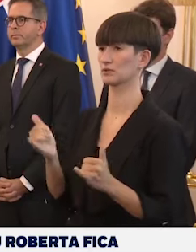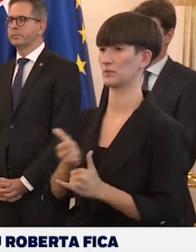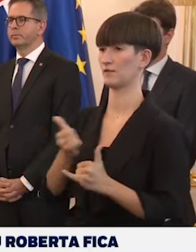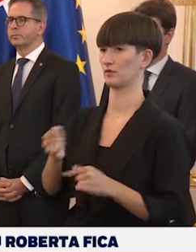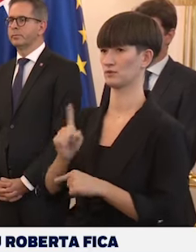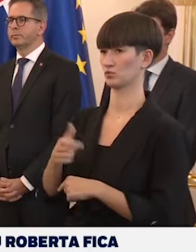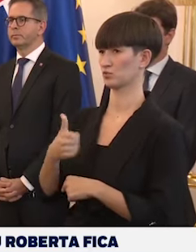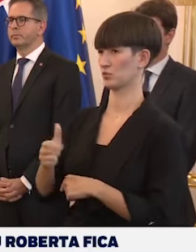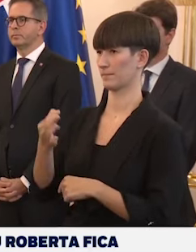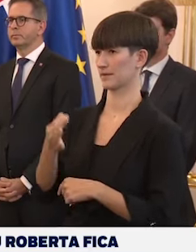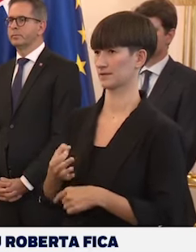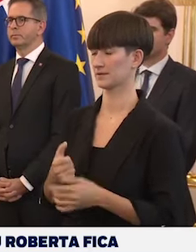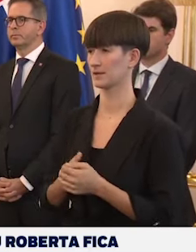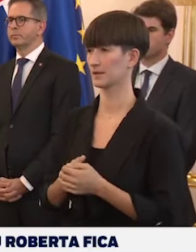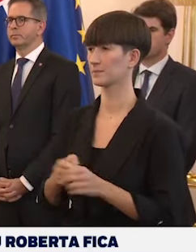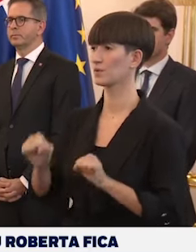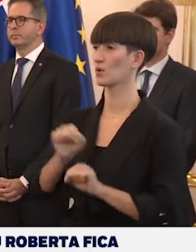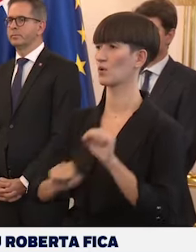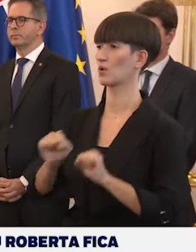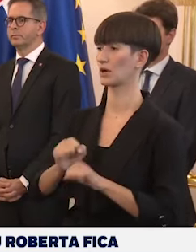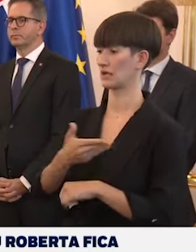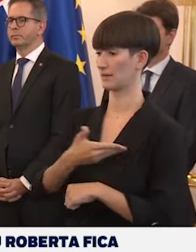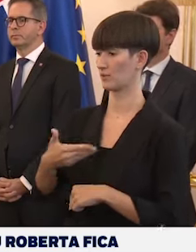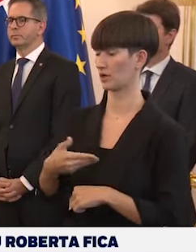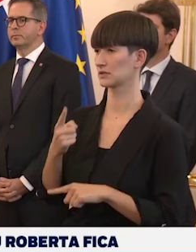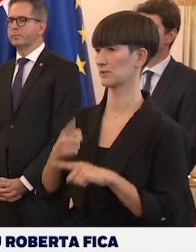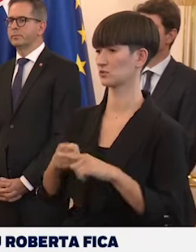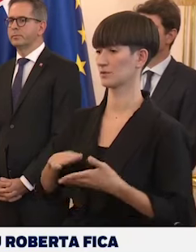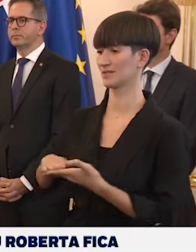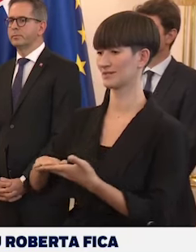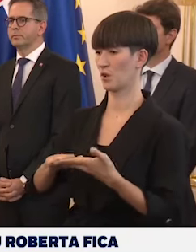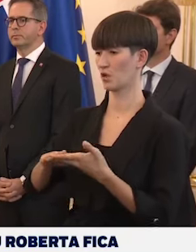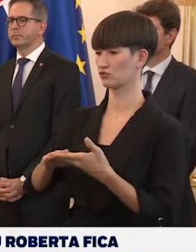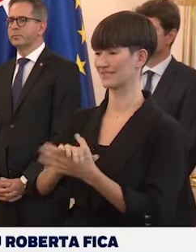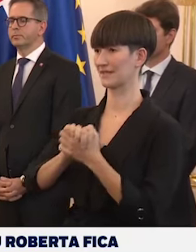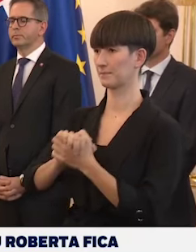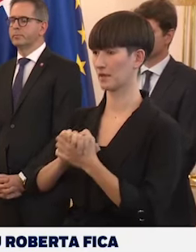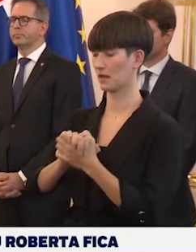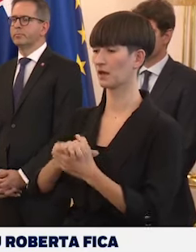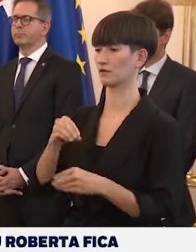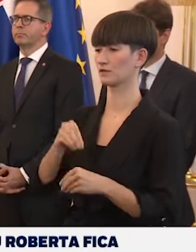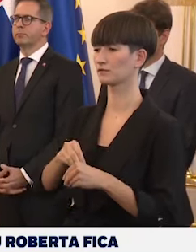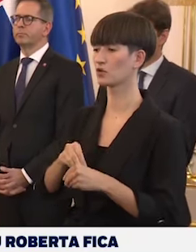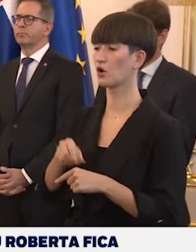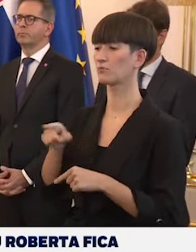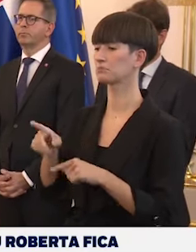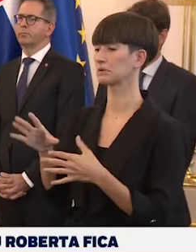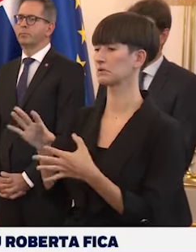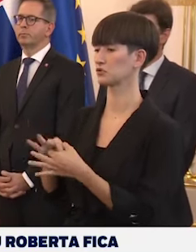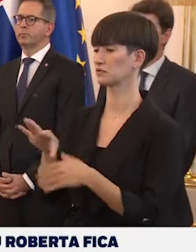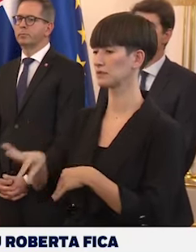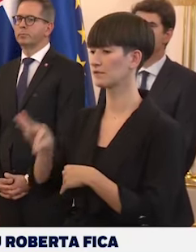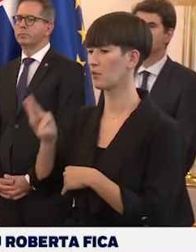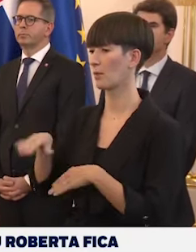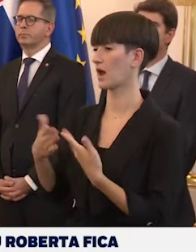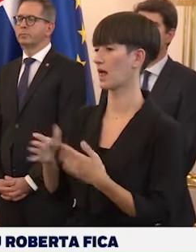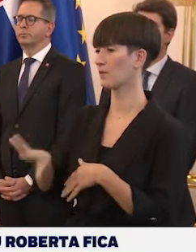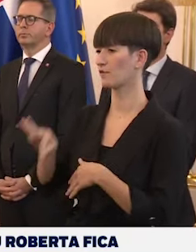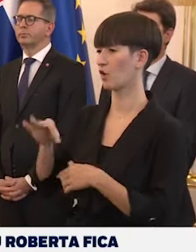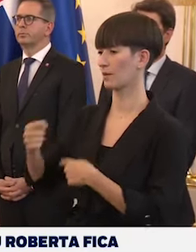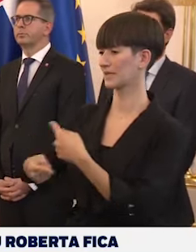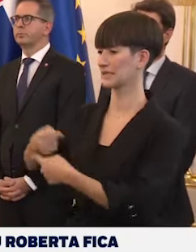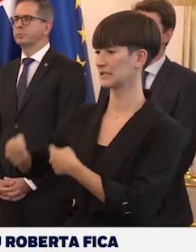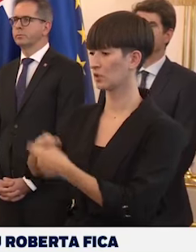Lebo ochrana demokracie a spoločenský zmier ďaleko presahujú horizonty volieb aj volebných cyklov a